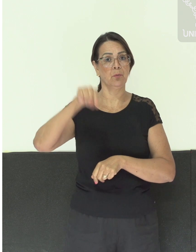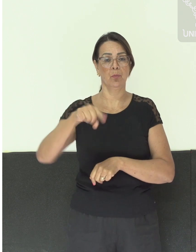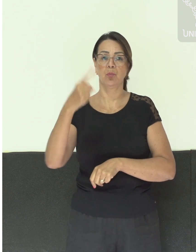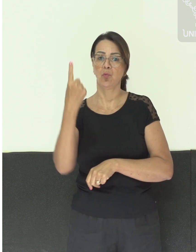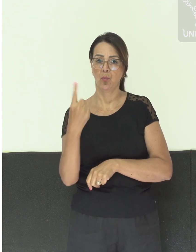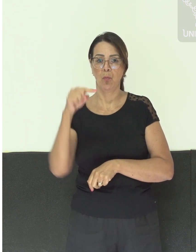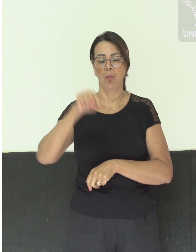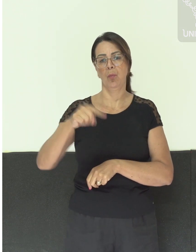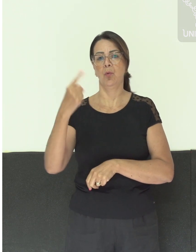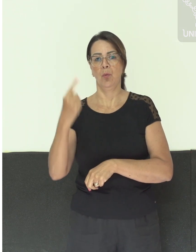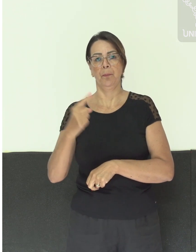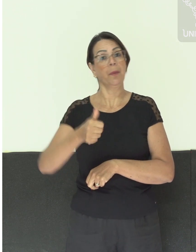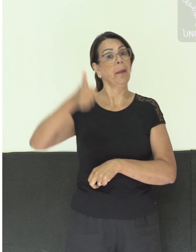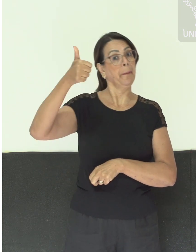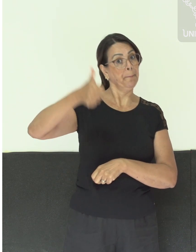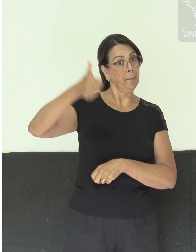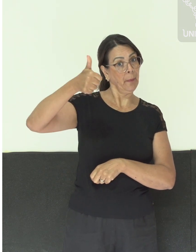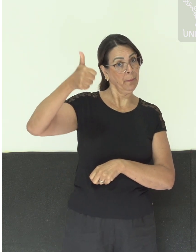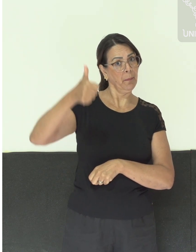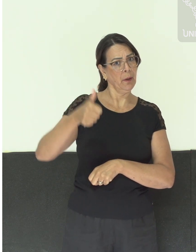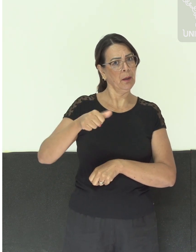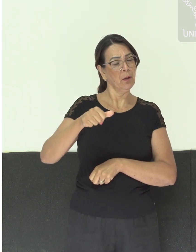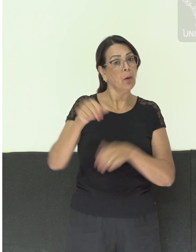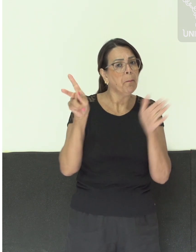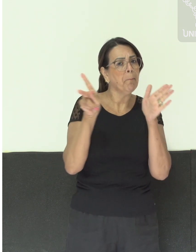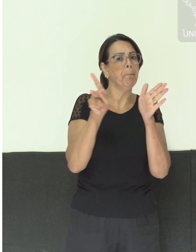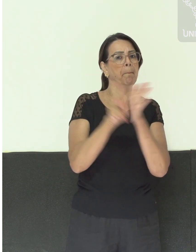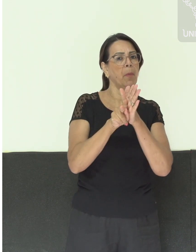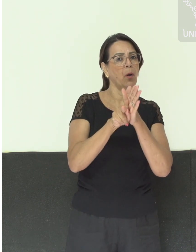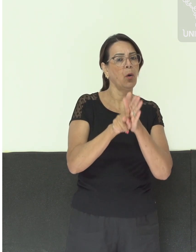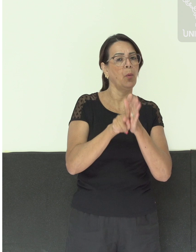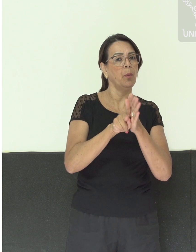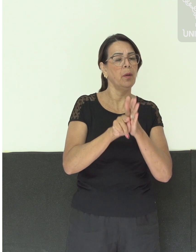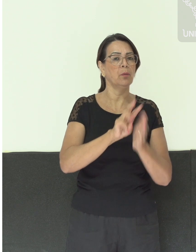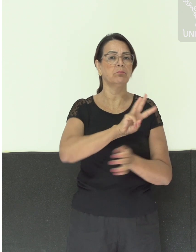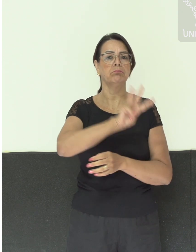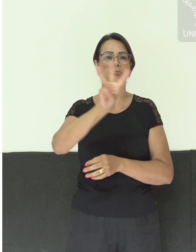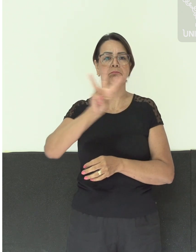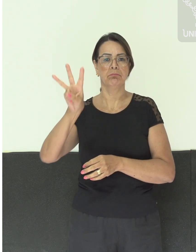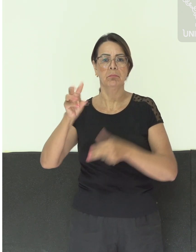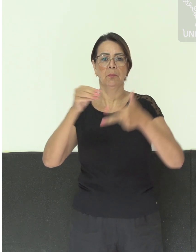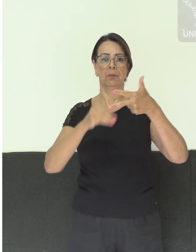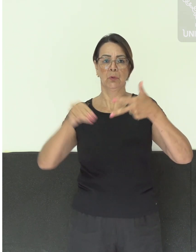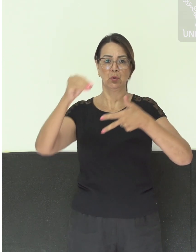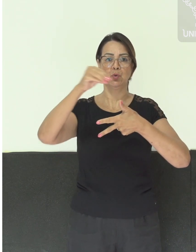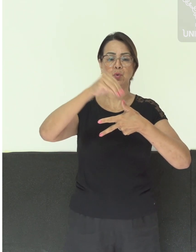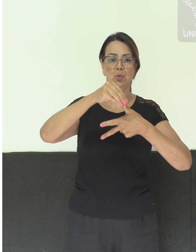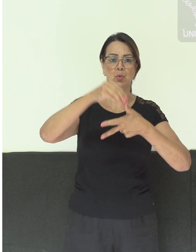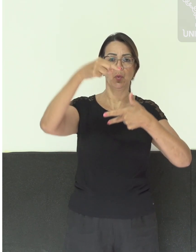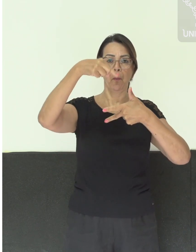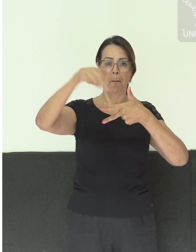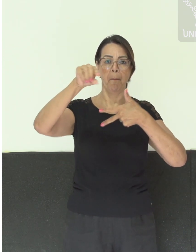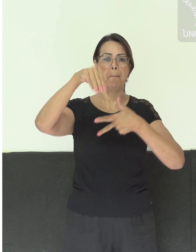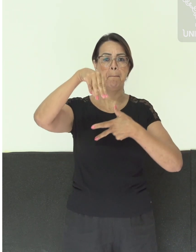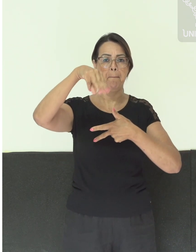7.1.1. A primeira realizada exclusivamente pela plataforma do SISU, Ministério da Educação,